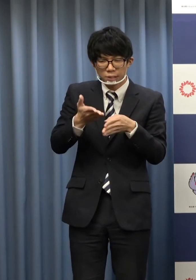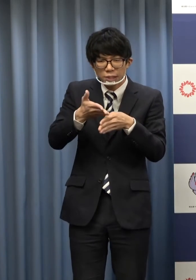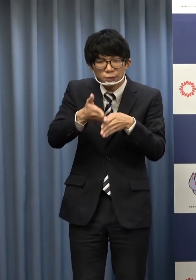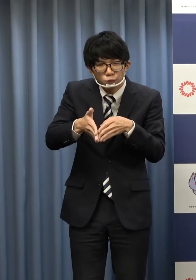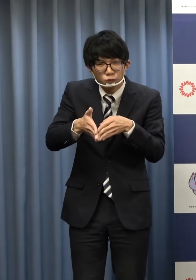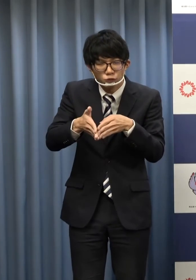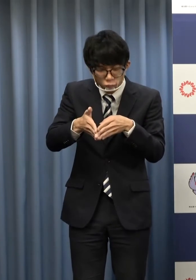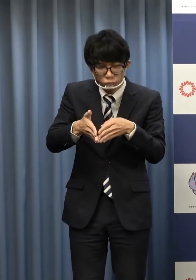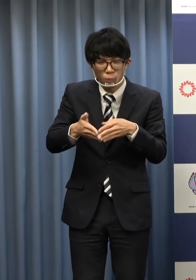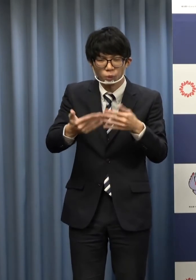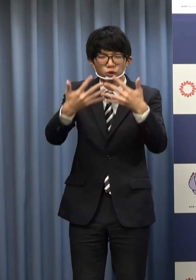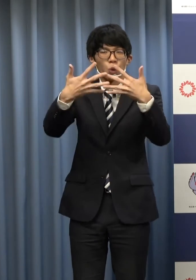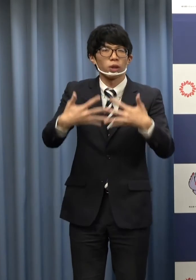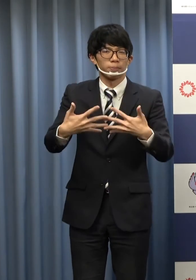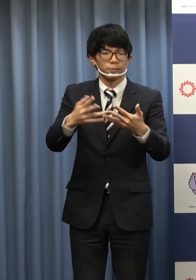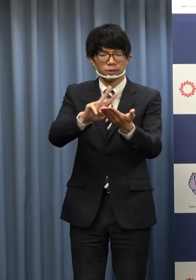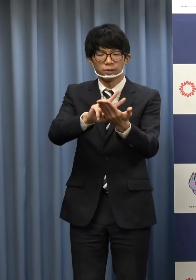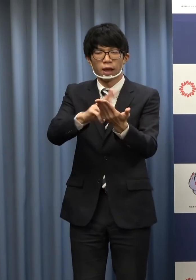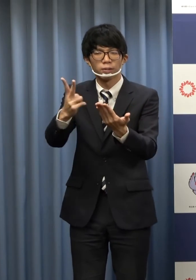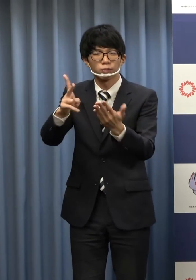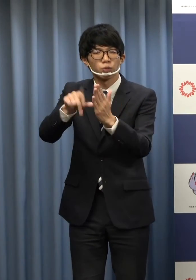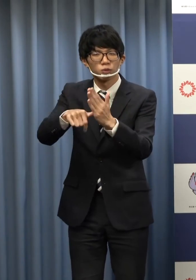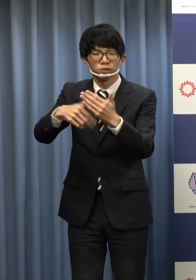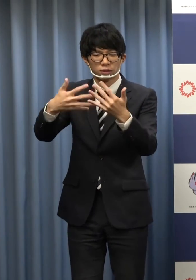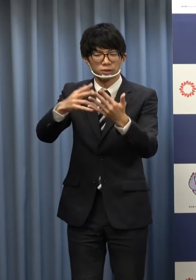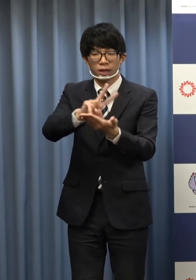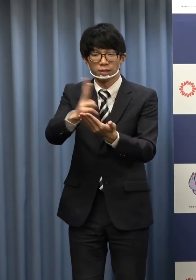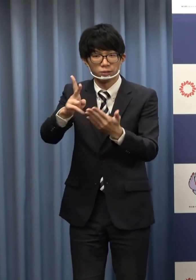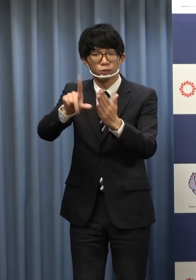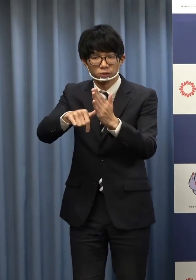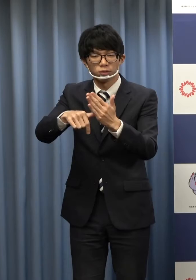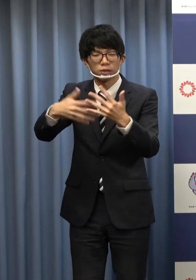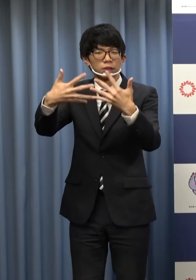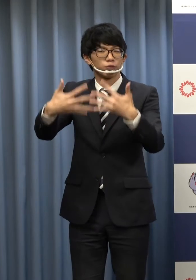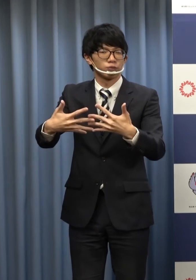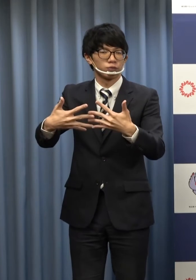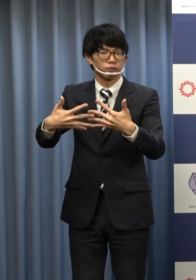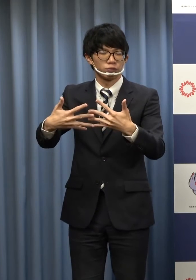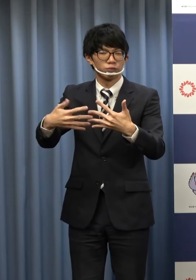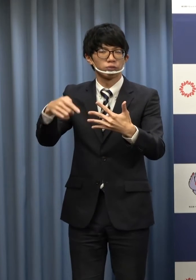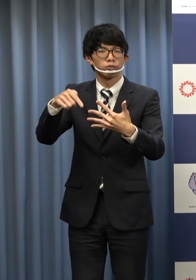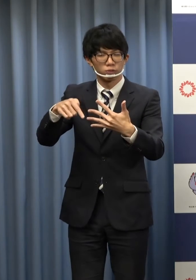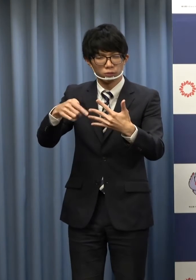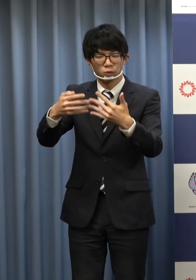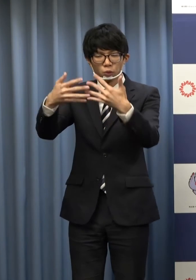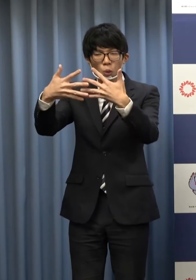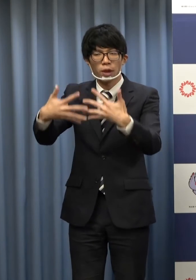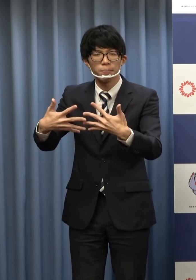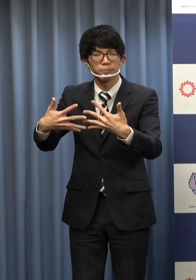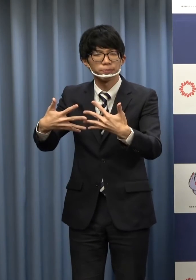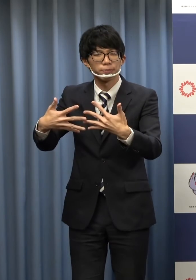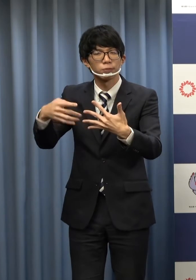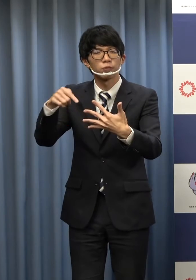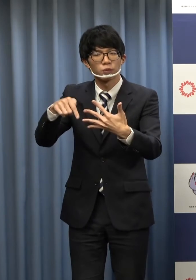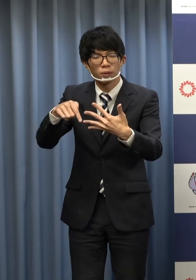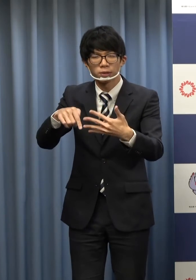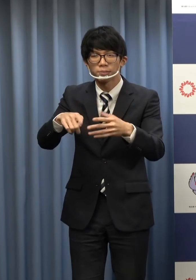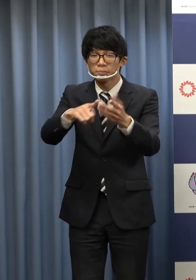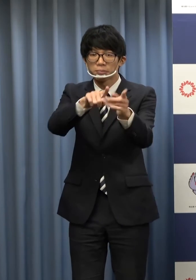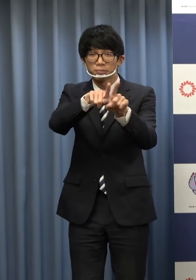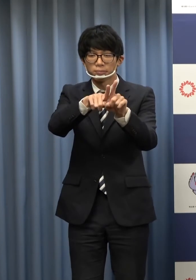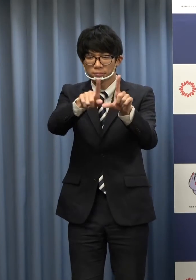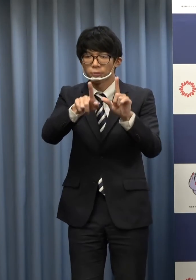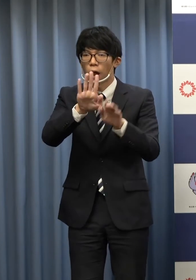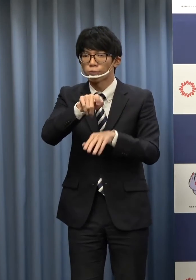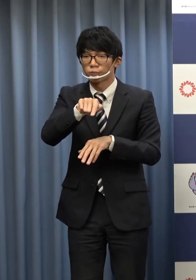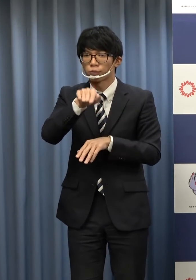基準っていうんでしょうか、受け入れ側はどうしても決められた基準よりもより慎重になりがちであって、あ